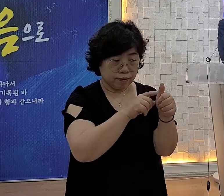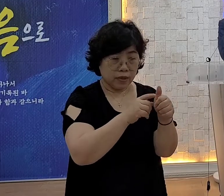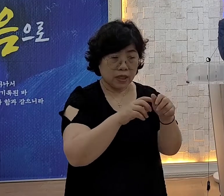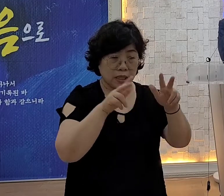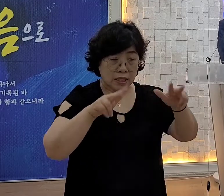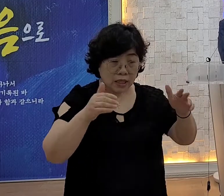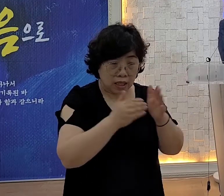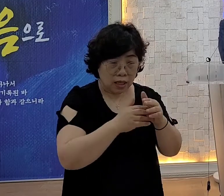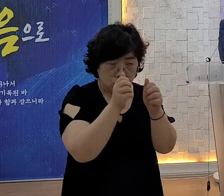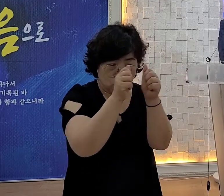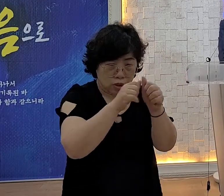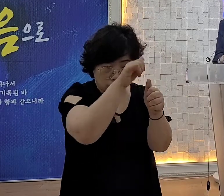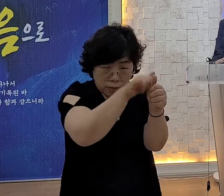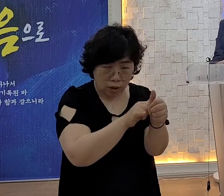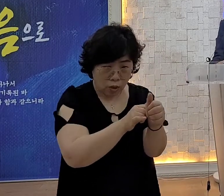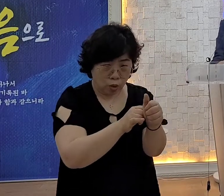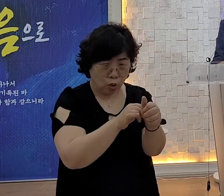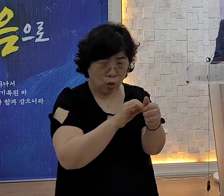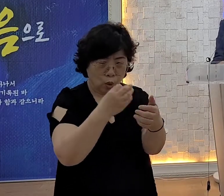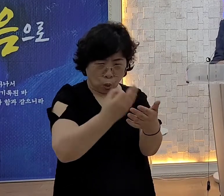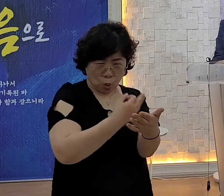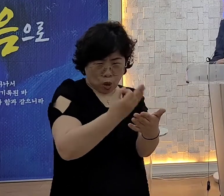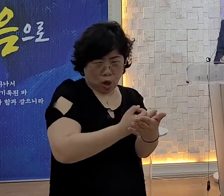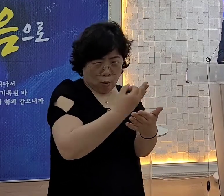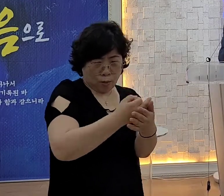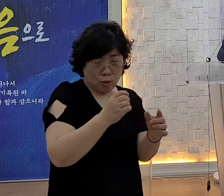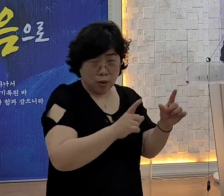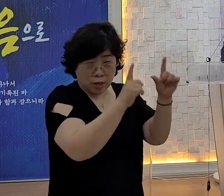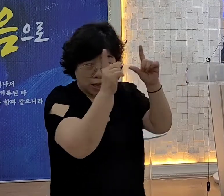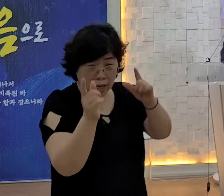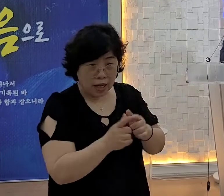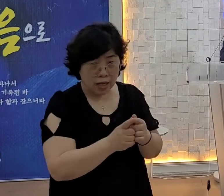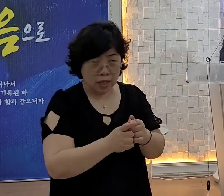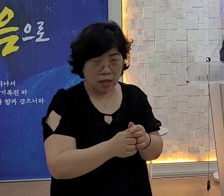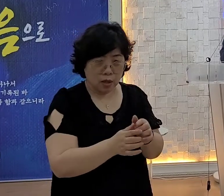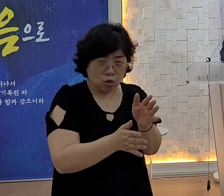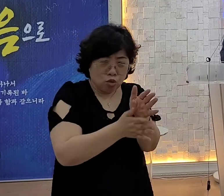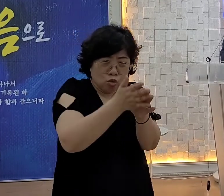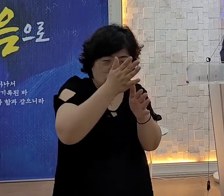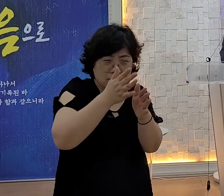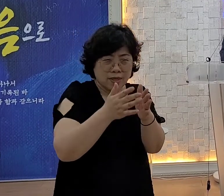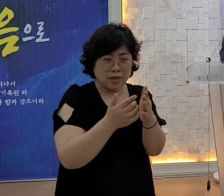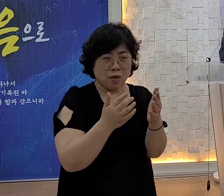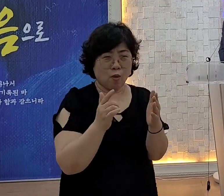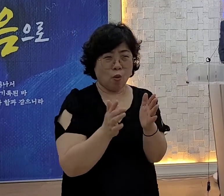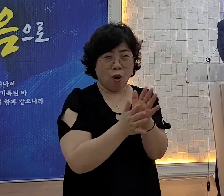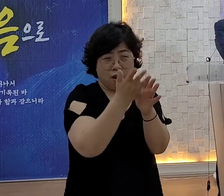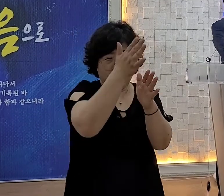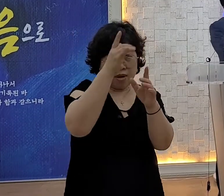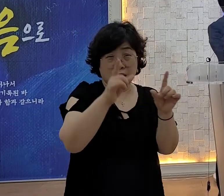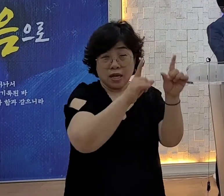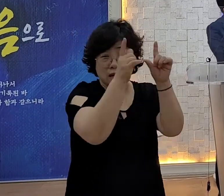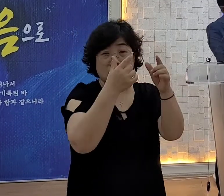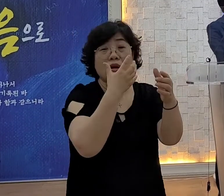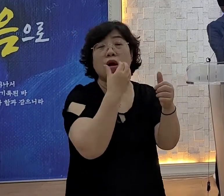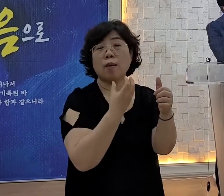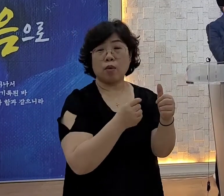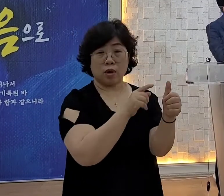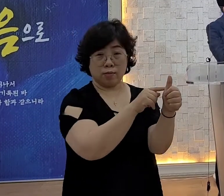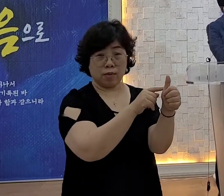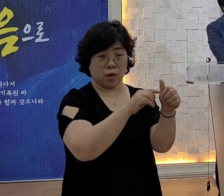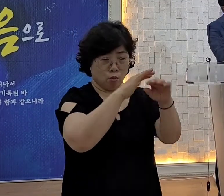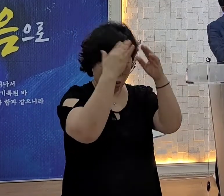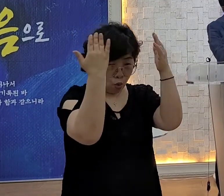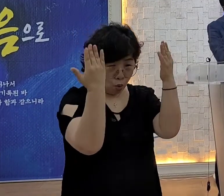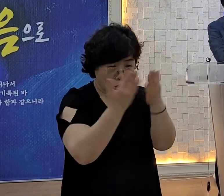벌고 편안하게 살고 도시에서 번화가에서 남부를 것 없이 살던 이 아브라함이 자, 모든